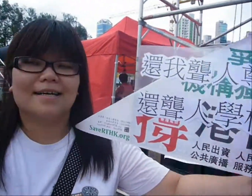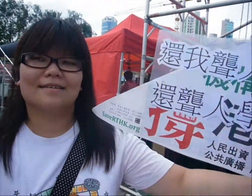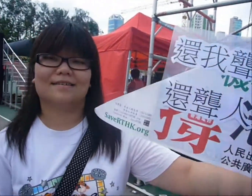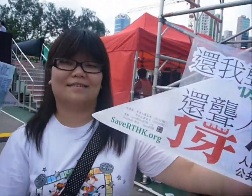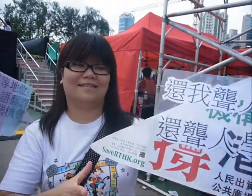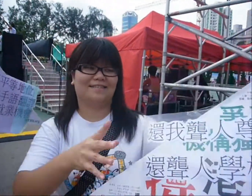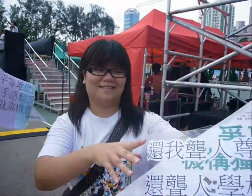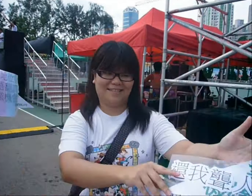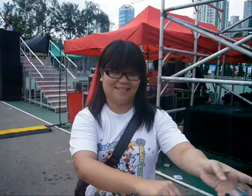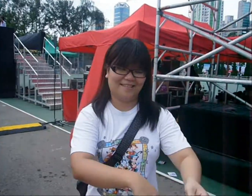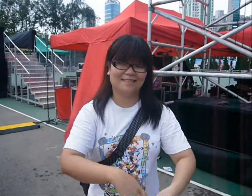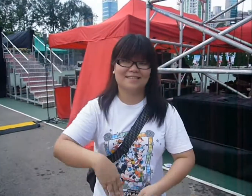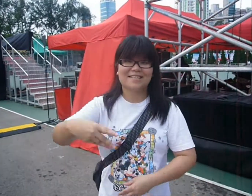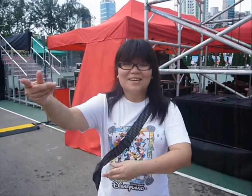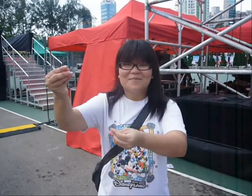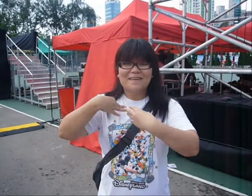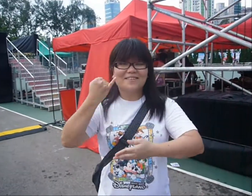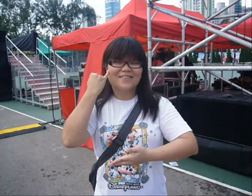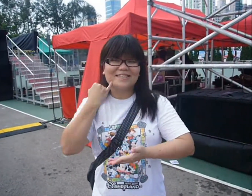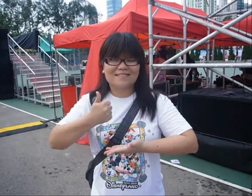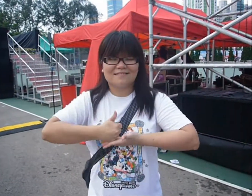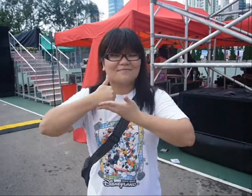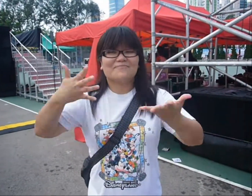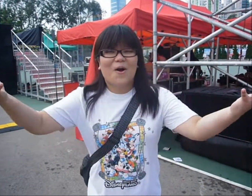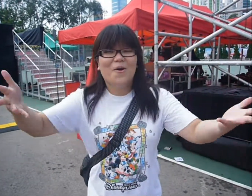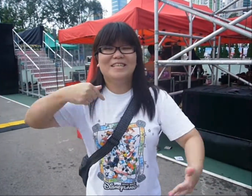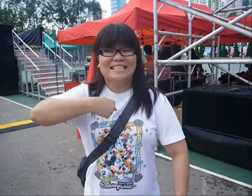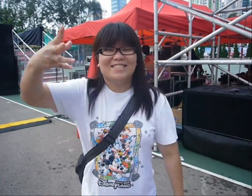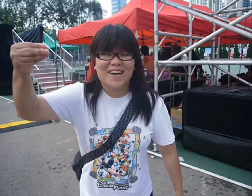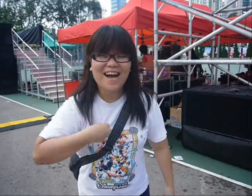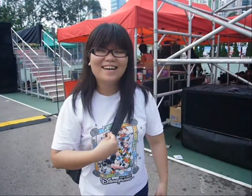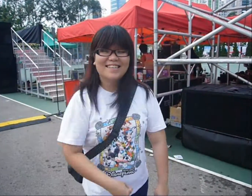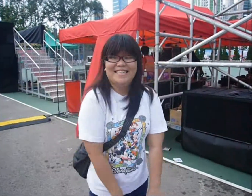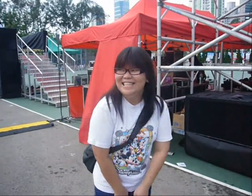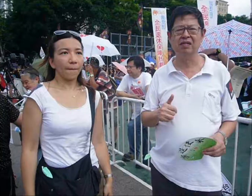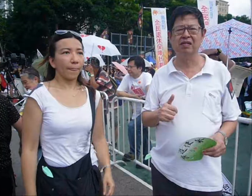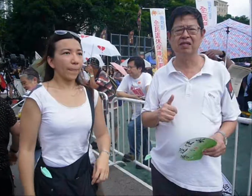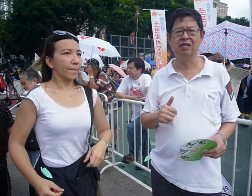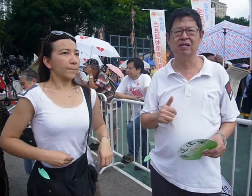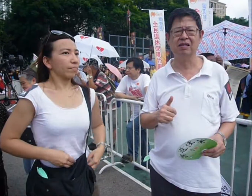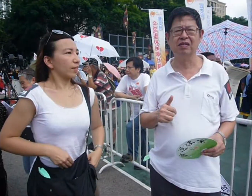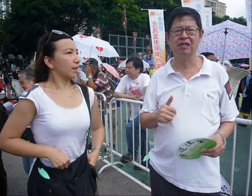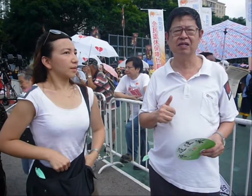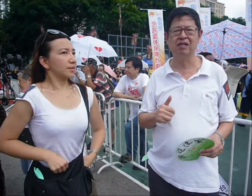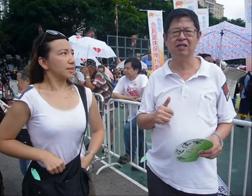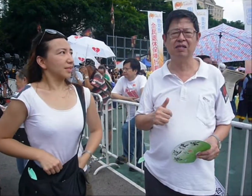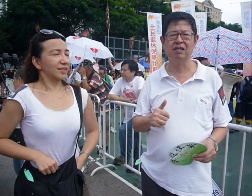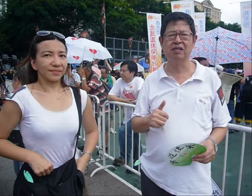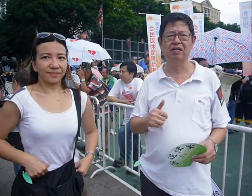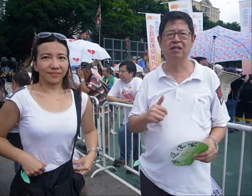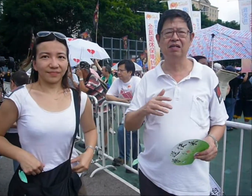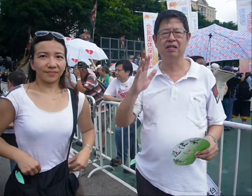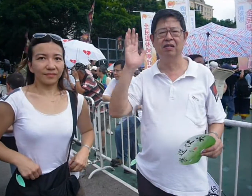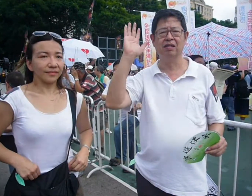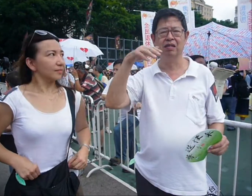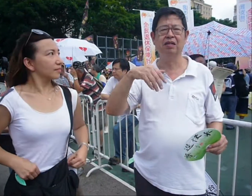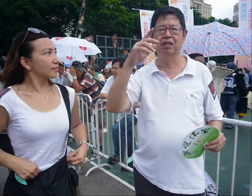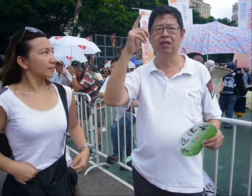嚟越多人，我啱啱上嚟都冇咁多噶噃。 係咯，轉下眼好似又塞滿咗。 雙普選， 還我2012雙普